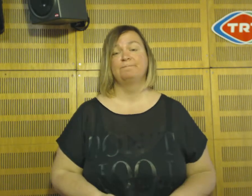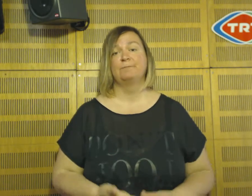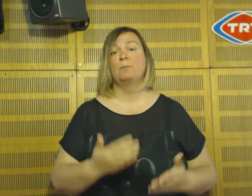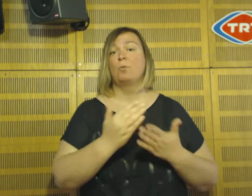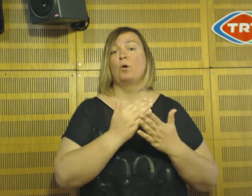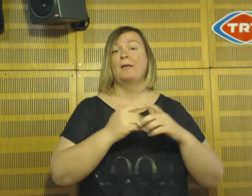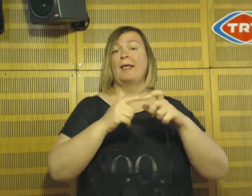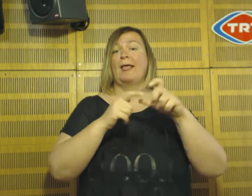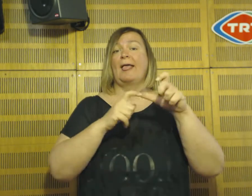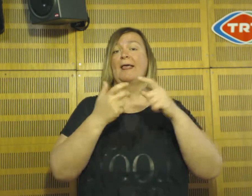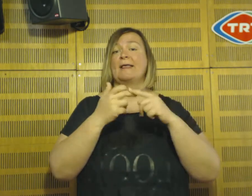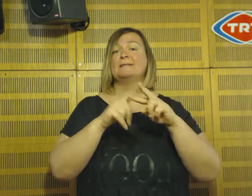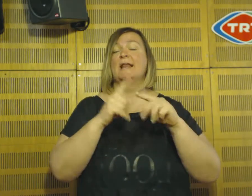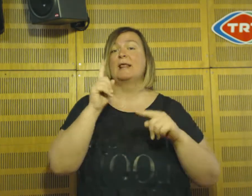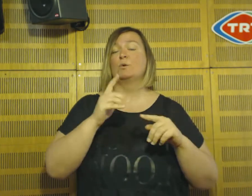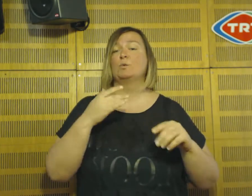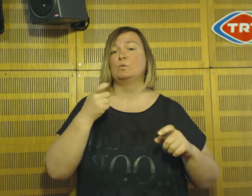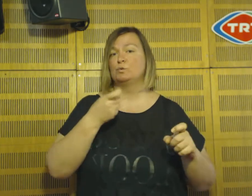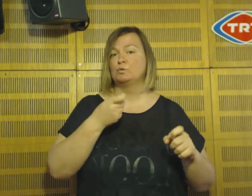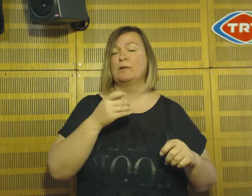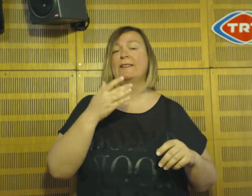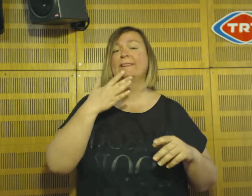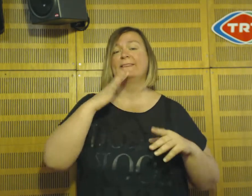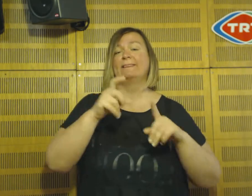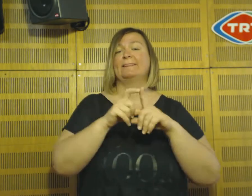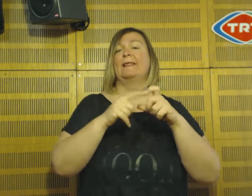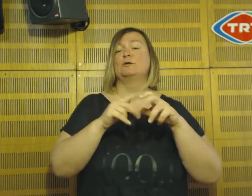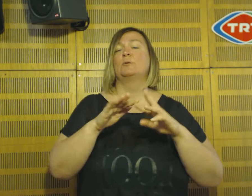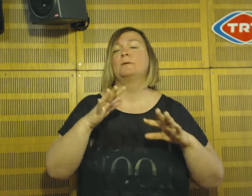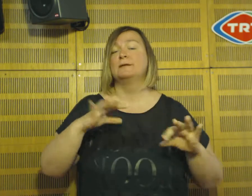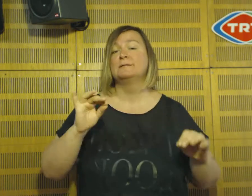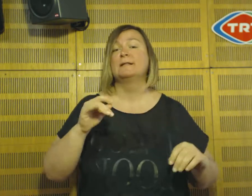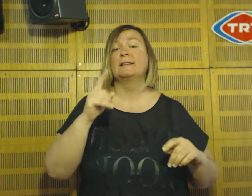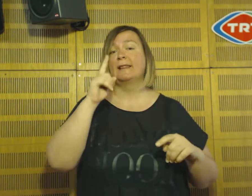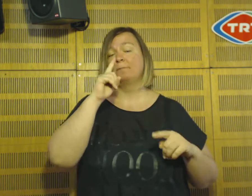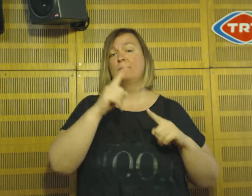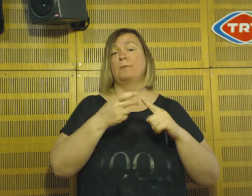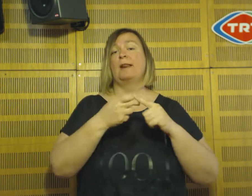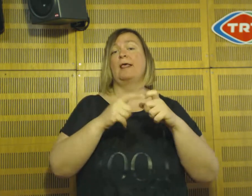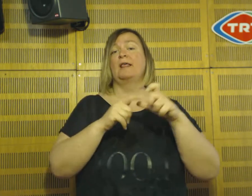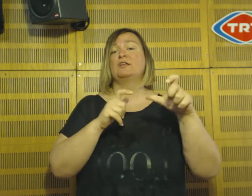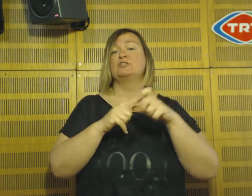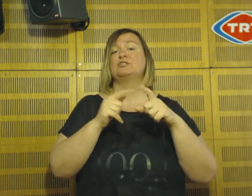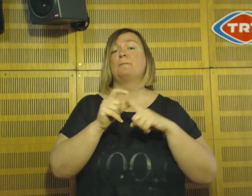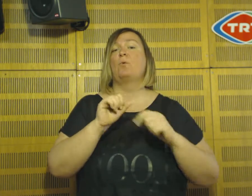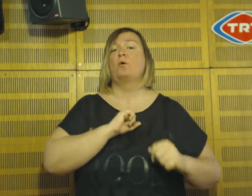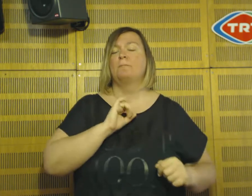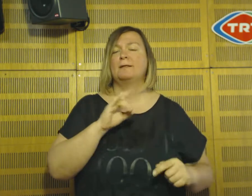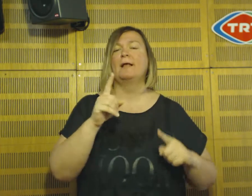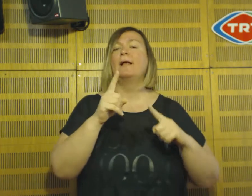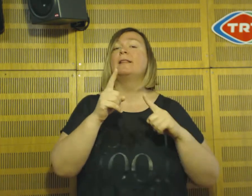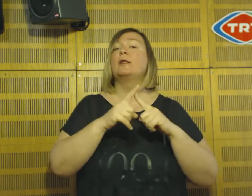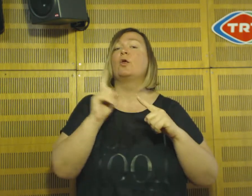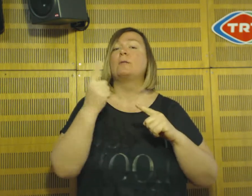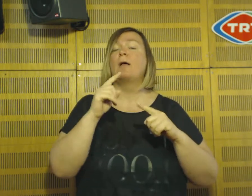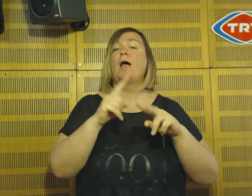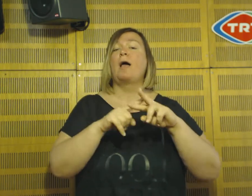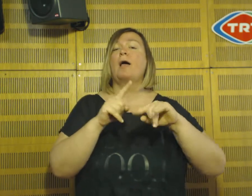Programı Esra İlkurşun ve Deniz Dökmeci hazırladı. Teknik müdürümüz Recep Korkmaz, teknik yönetmenimiz Ahmet Kurt, işaret